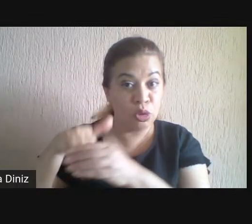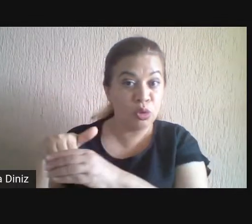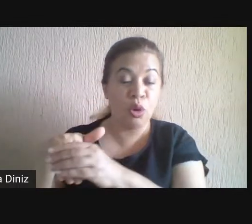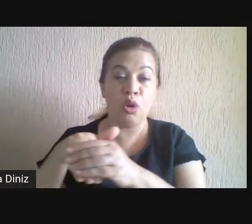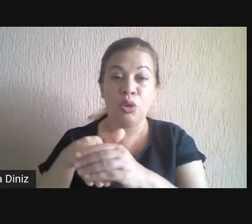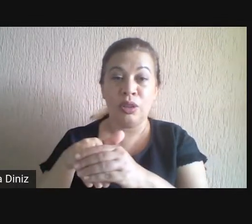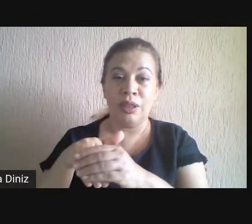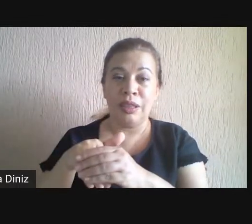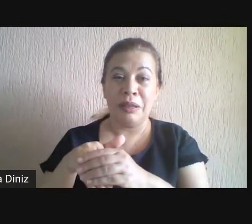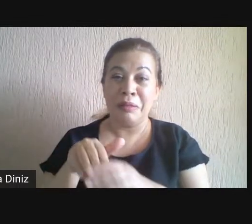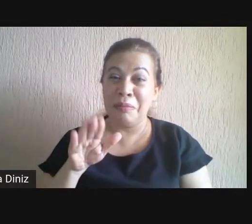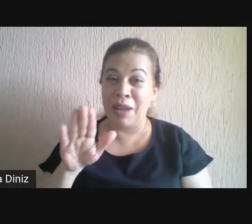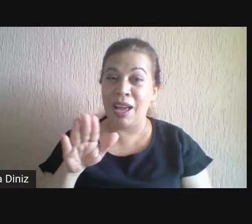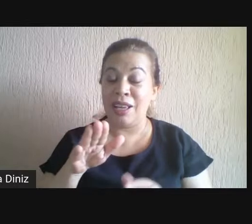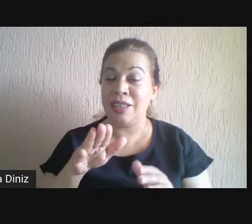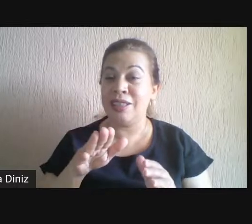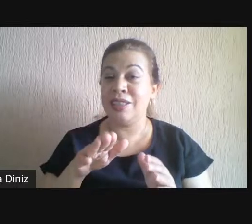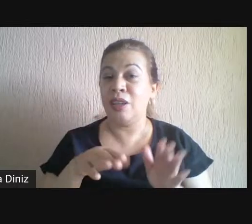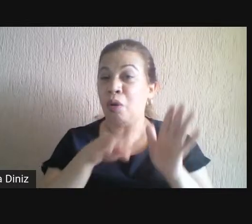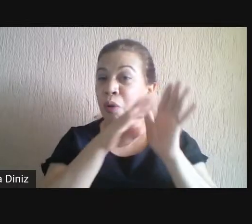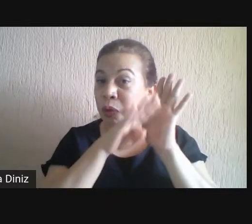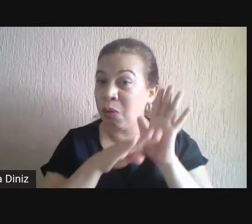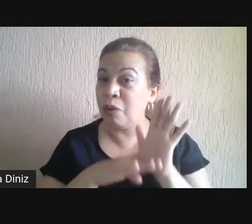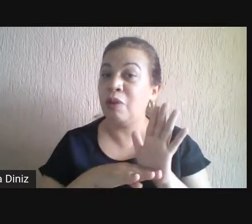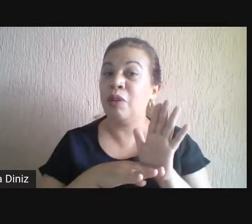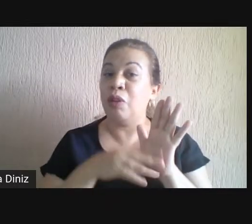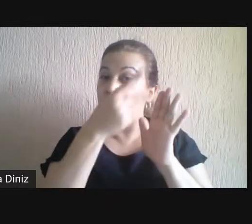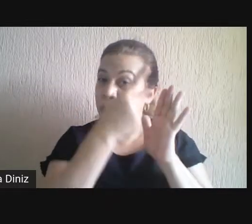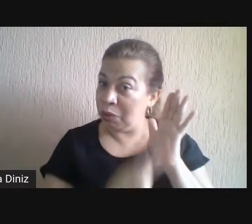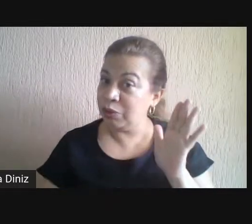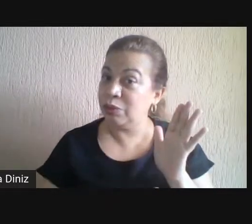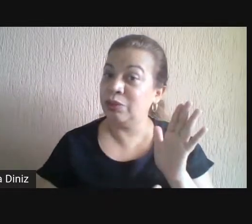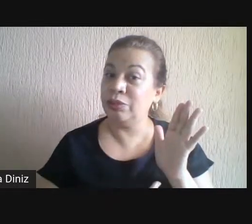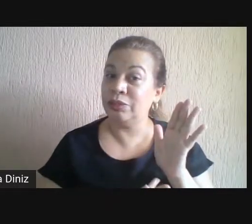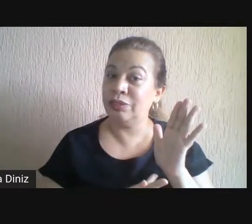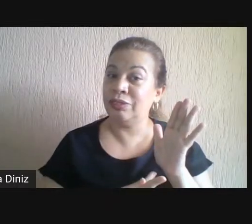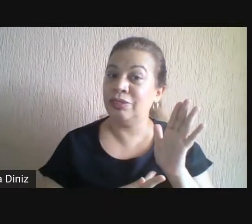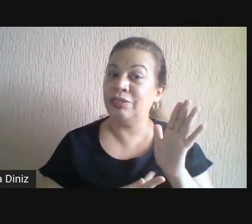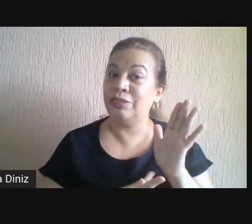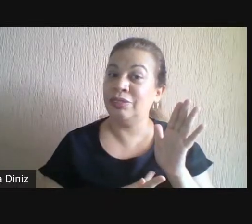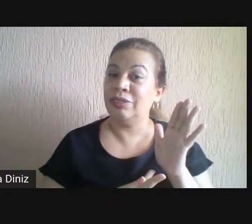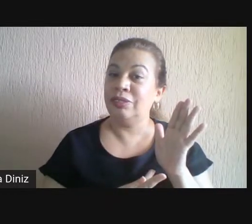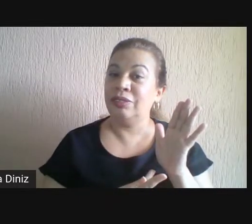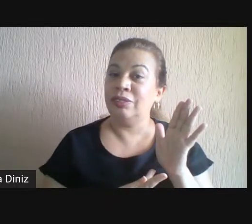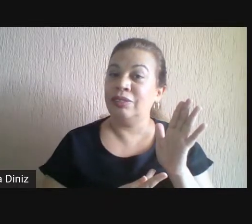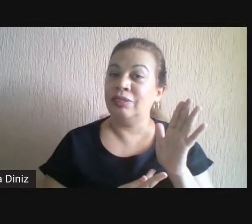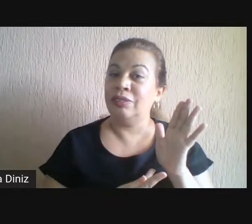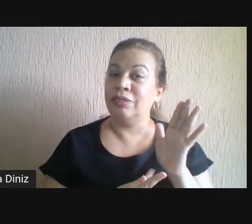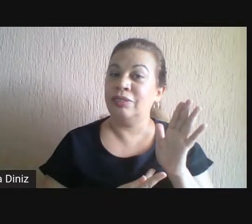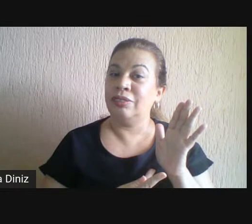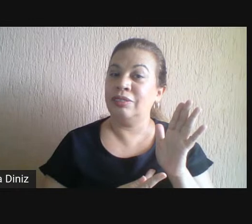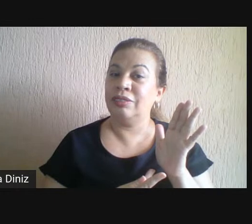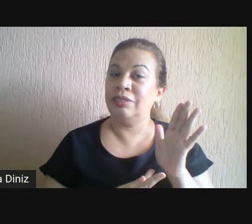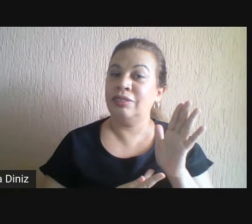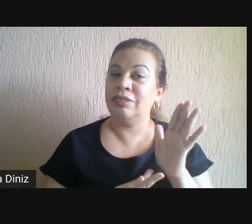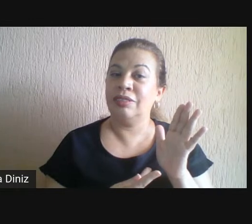o programa, o projeto que eventualmente esse